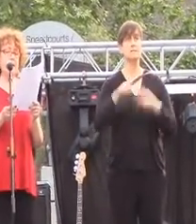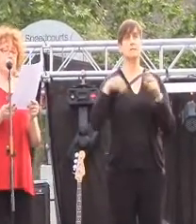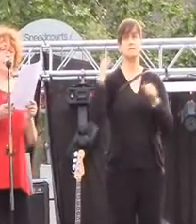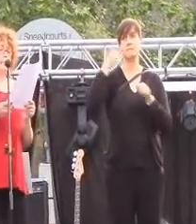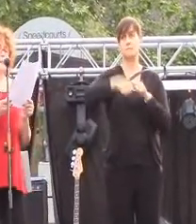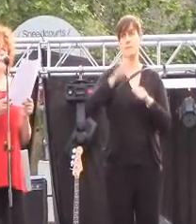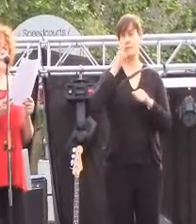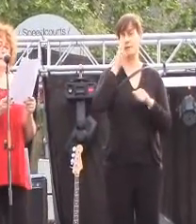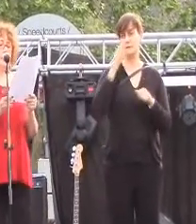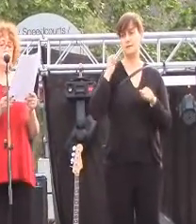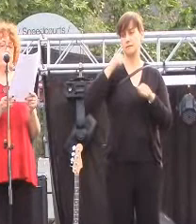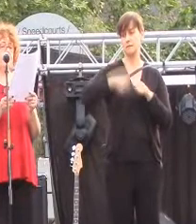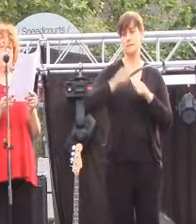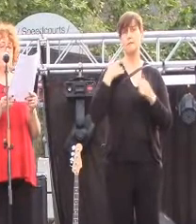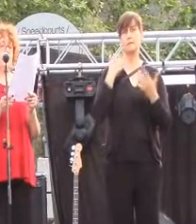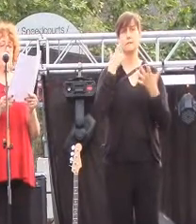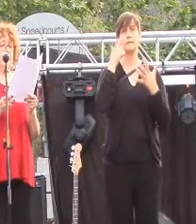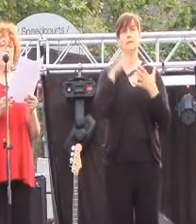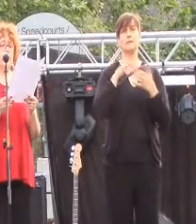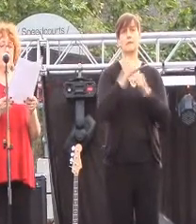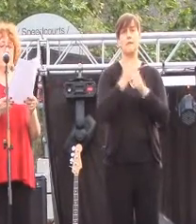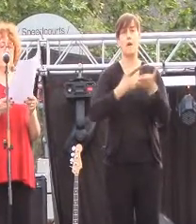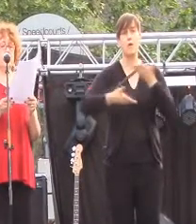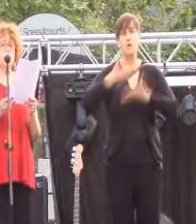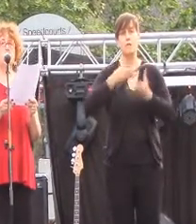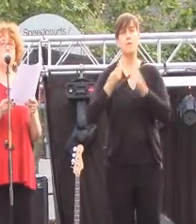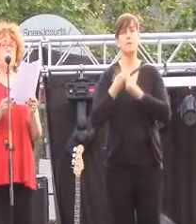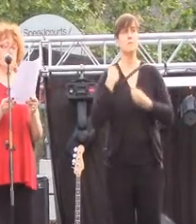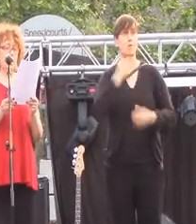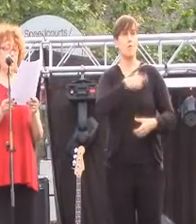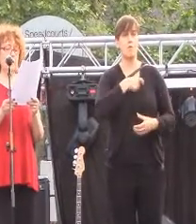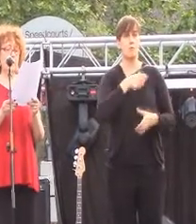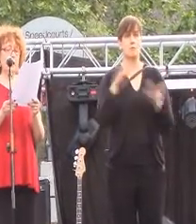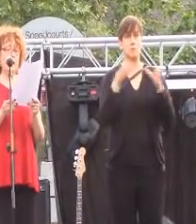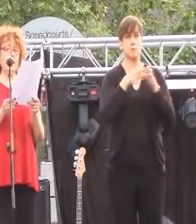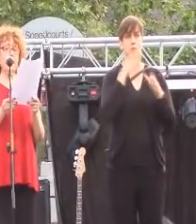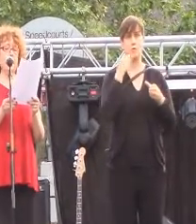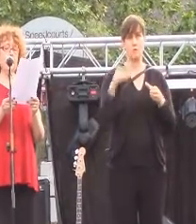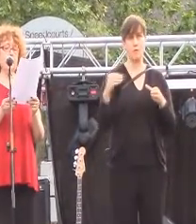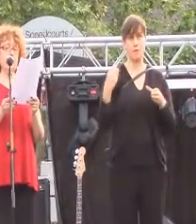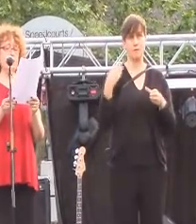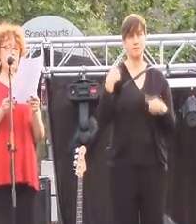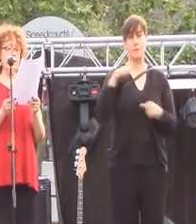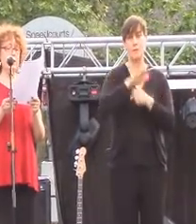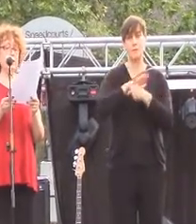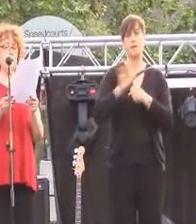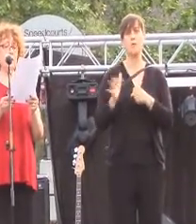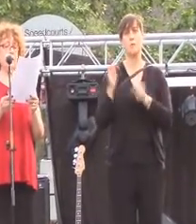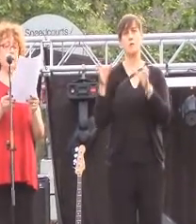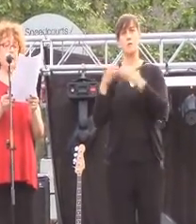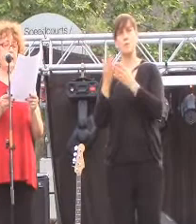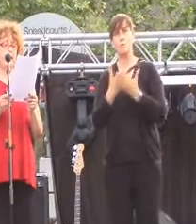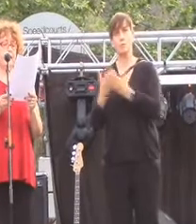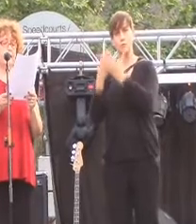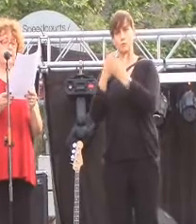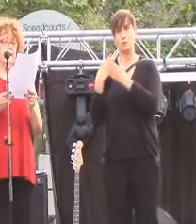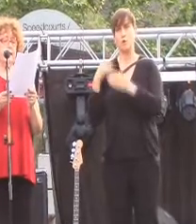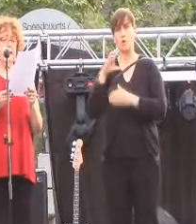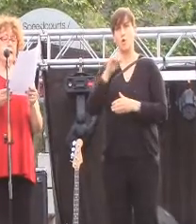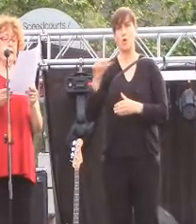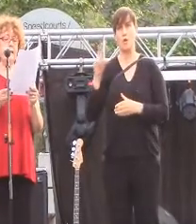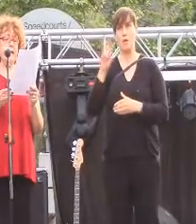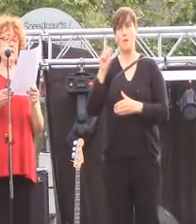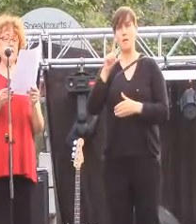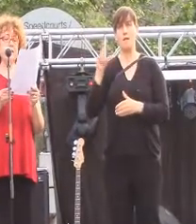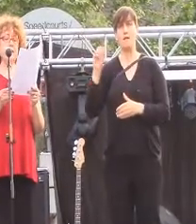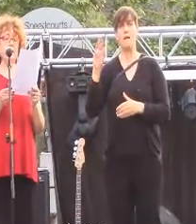3 anys hem treballat en col·laboració amb la comissió de joves del Coll i amb el grup d'estudis del Coll Vallcarca,